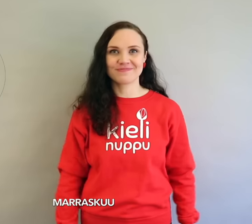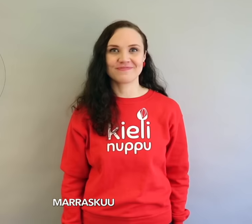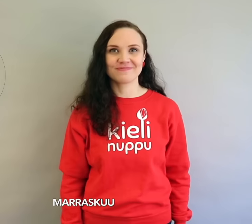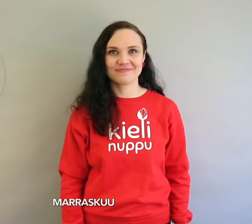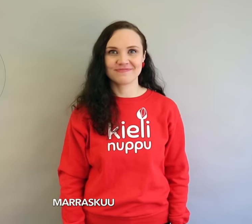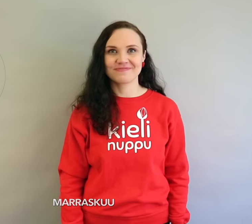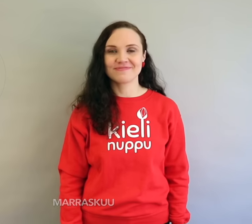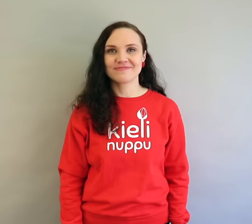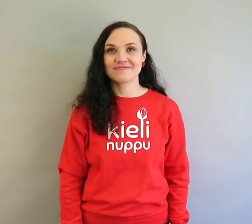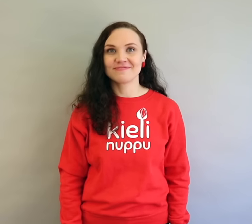marraskuu.